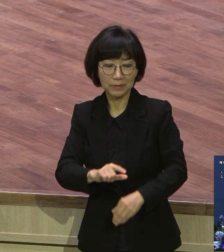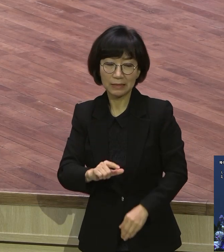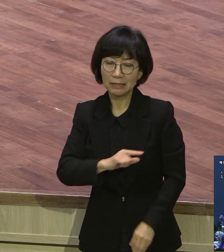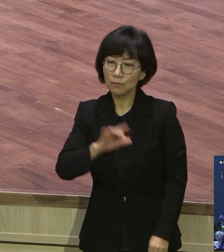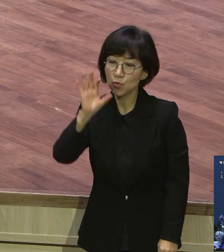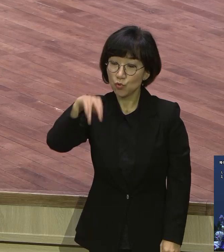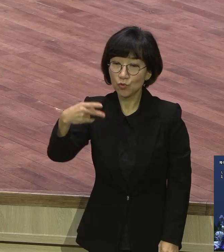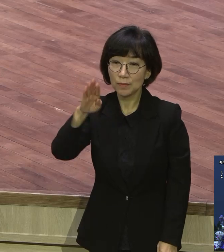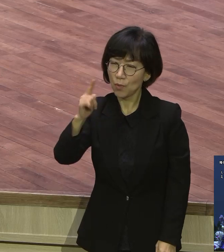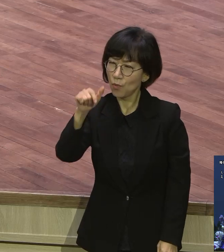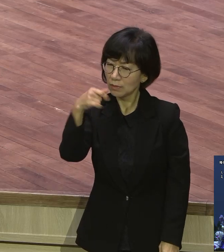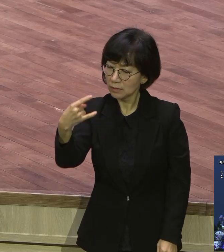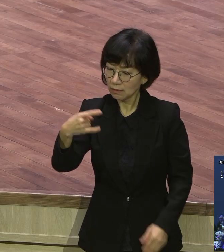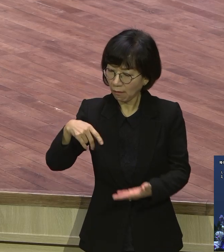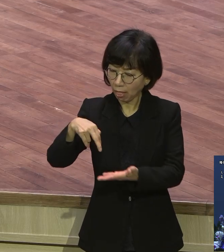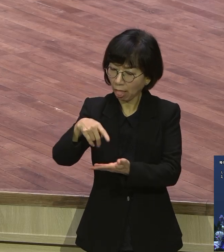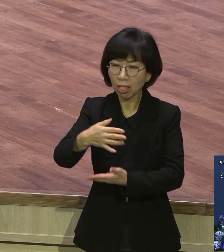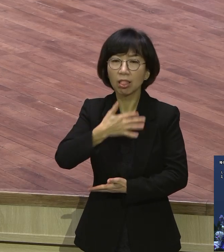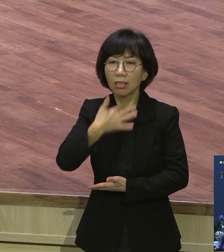들고 와서 걸어가서 집에